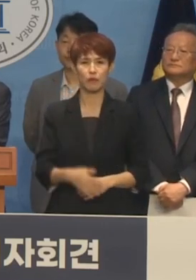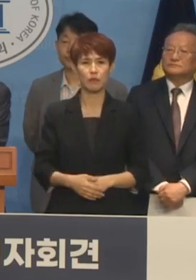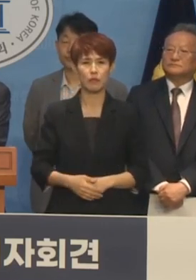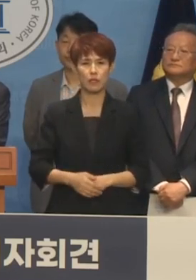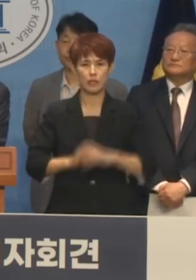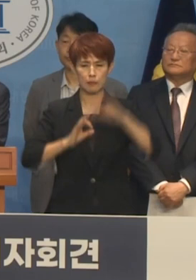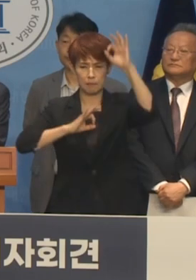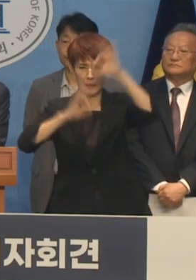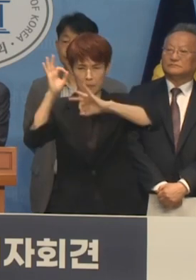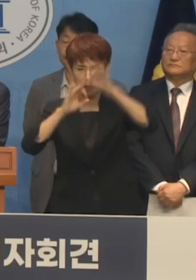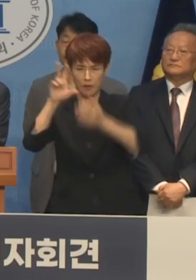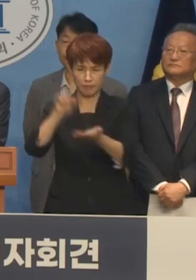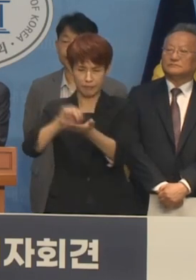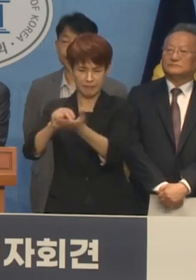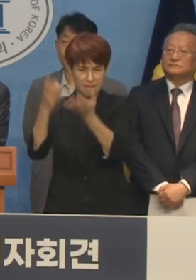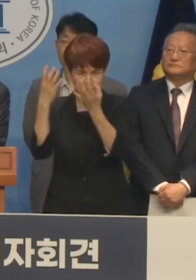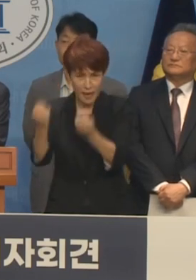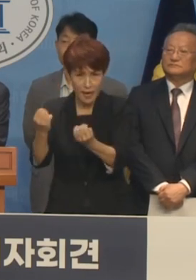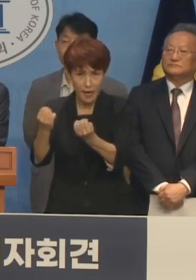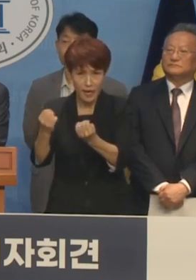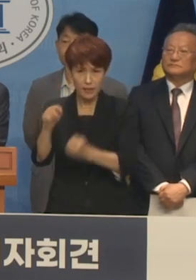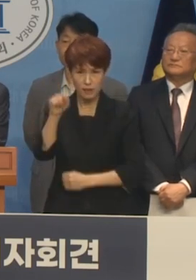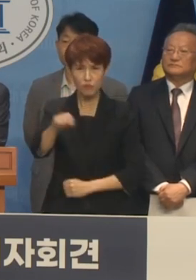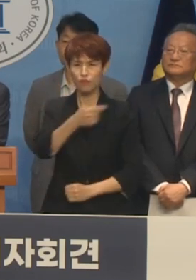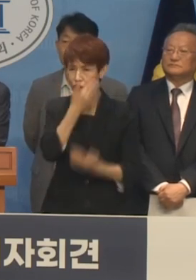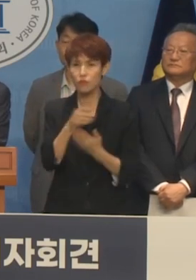크다는 것이 핵심입니다.